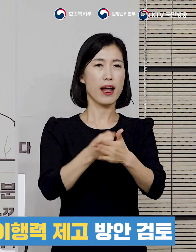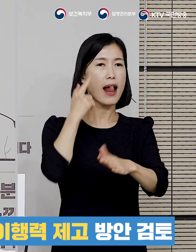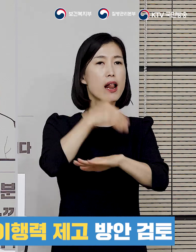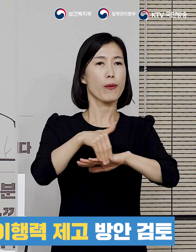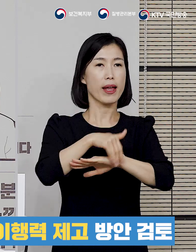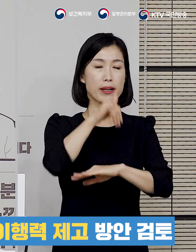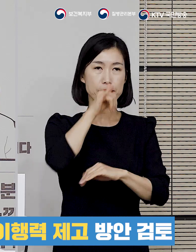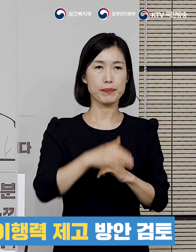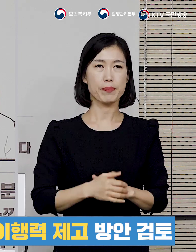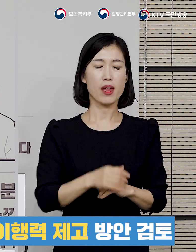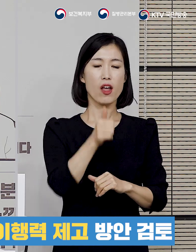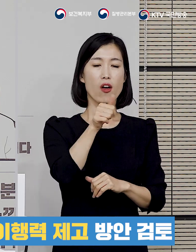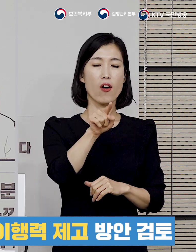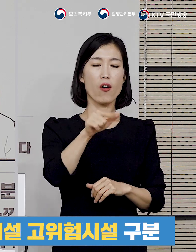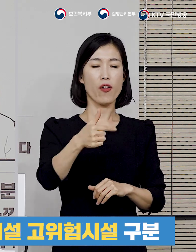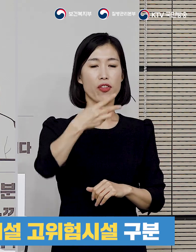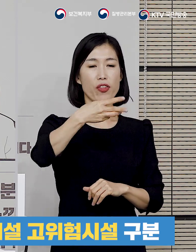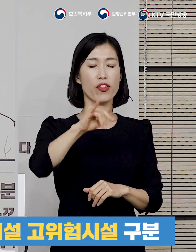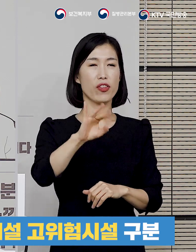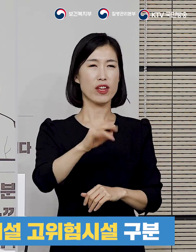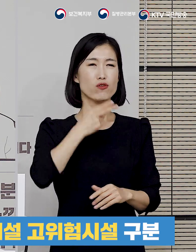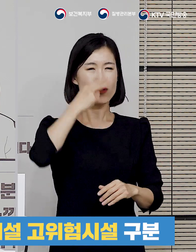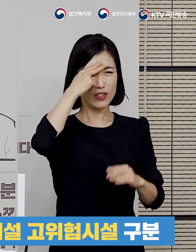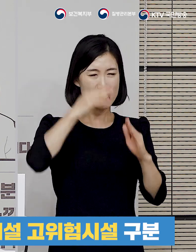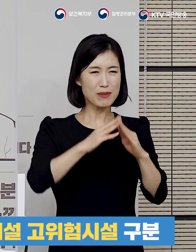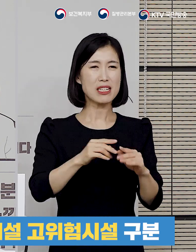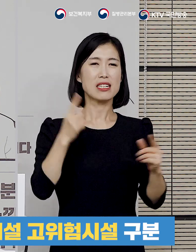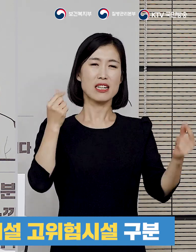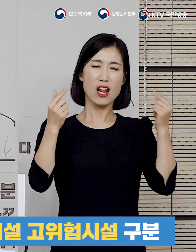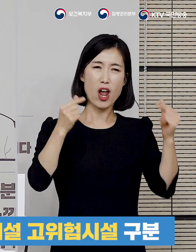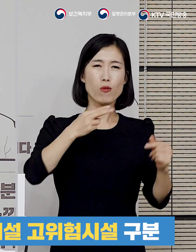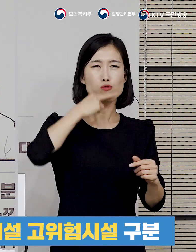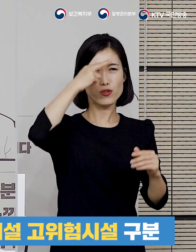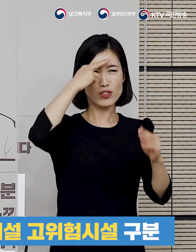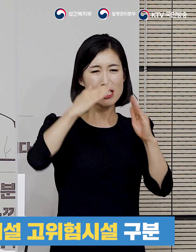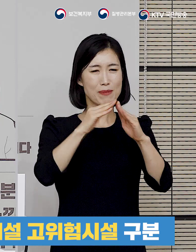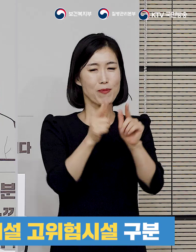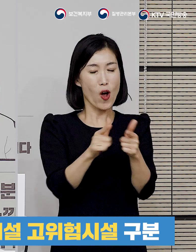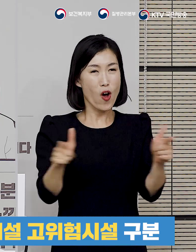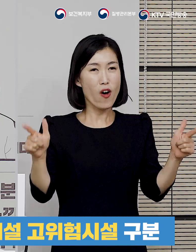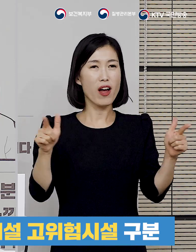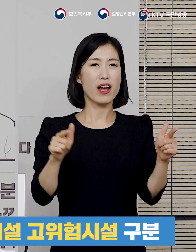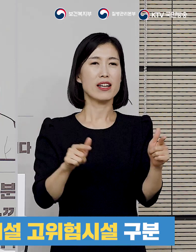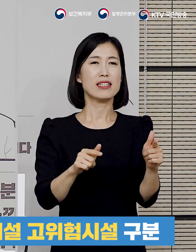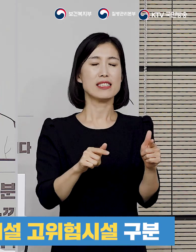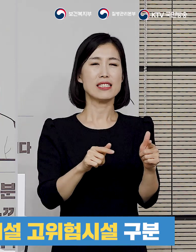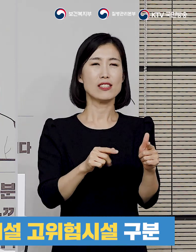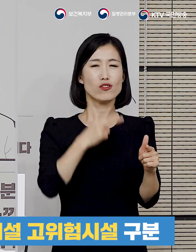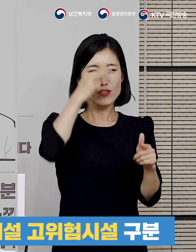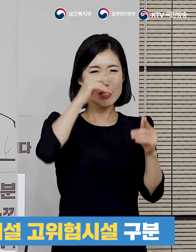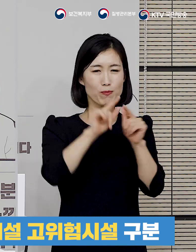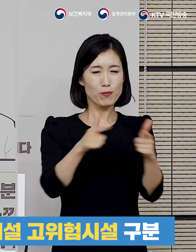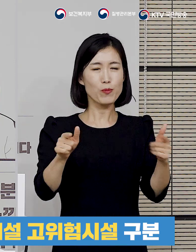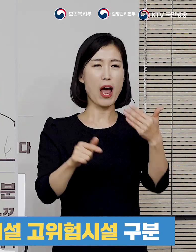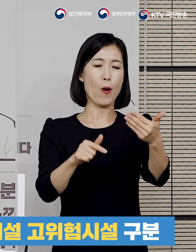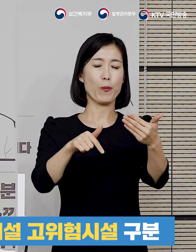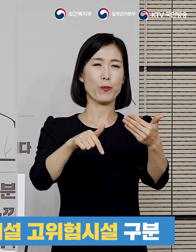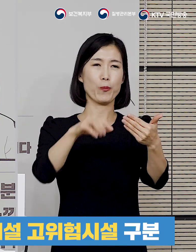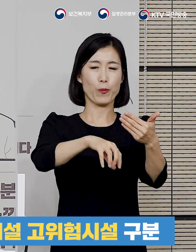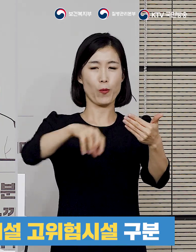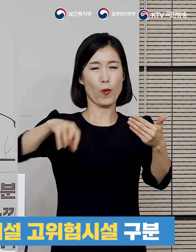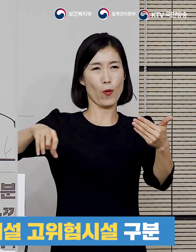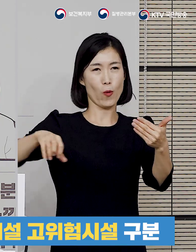평가하여 선정할 계획입니다. 헌팅 포차, 노래 연습장, 클럽, 룸사롱, 유흥 주정 등과